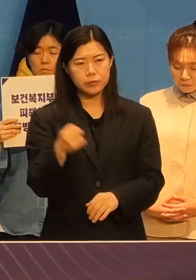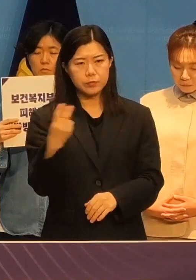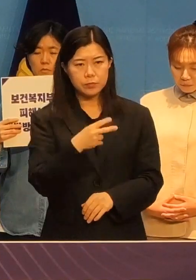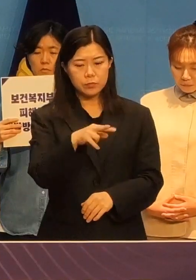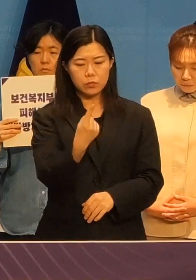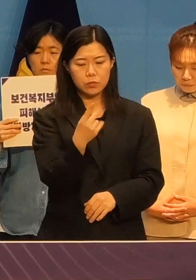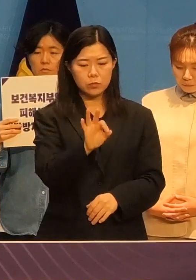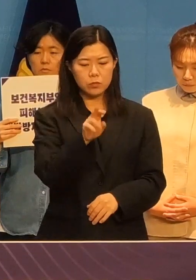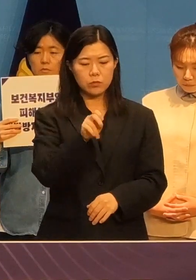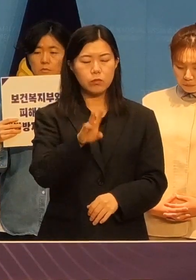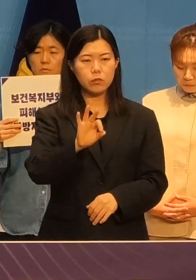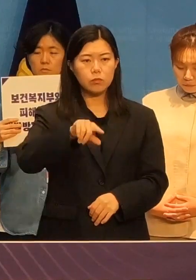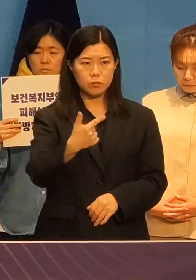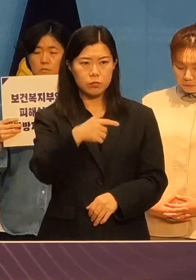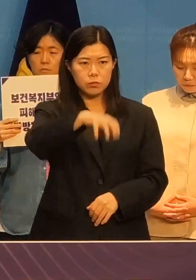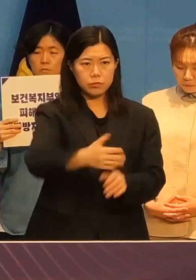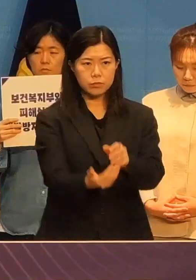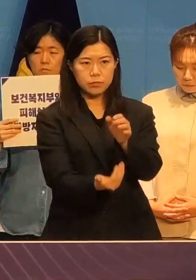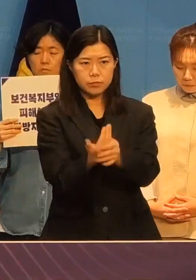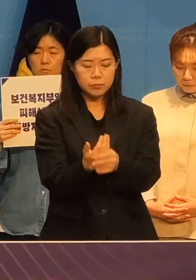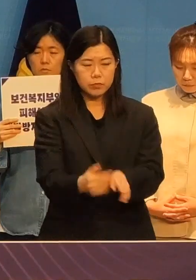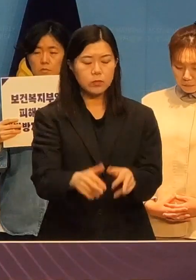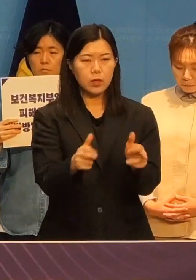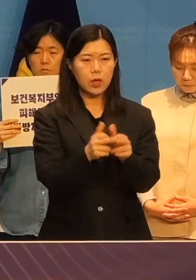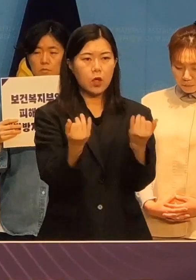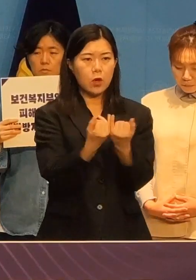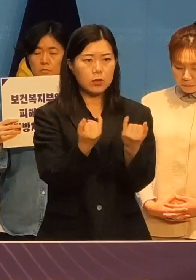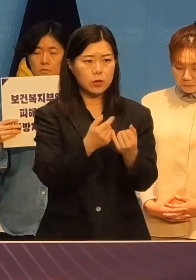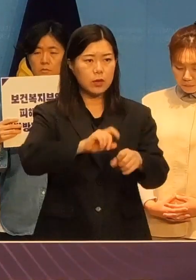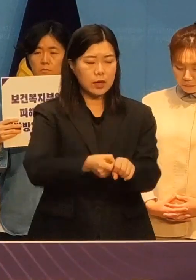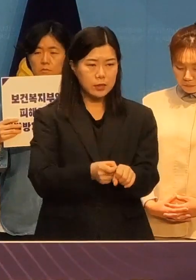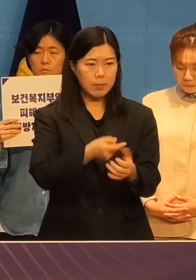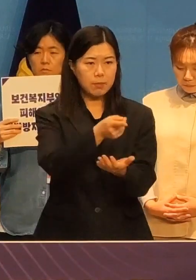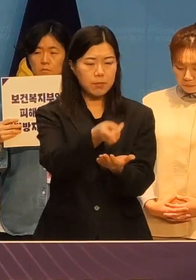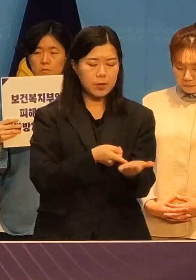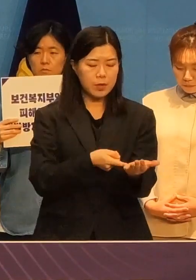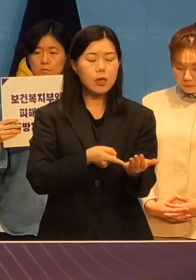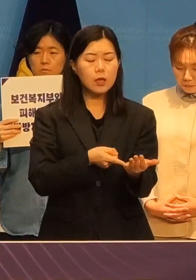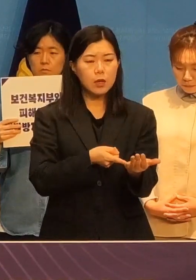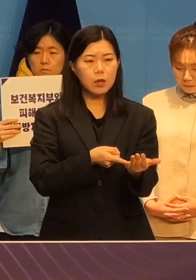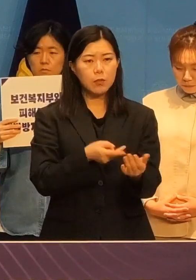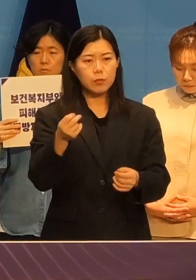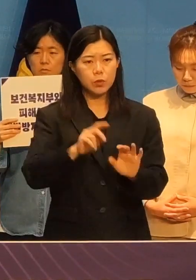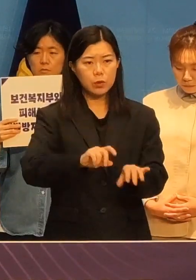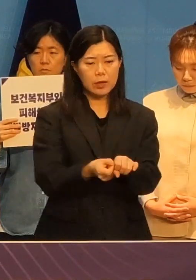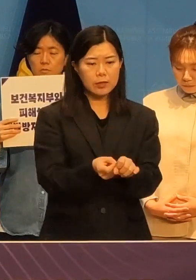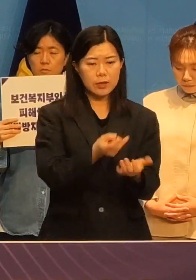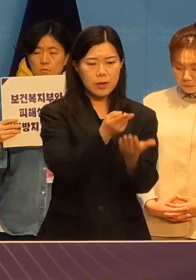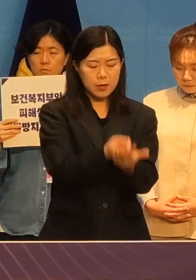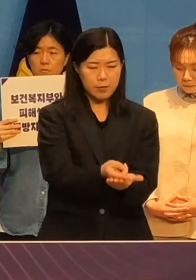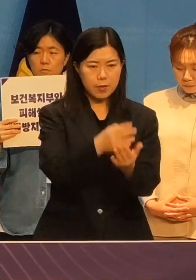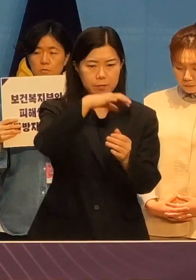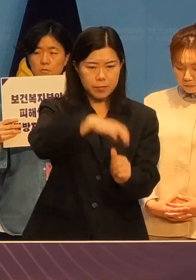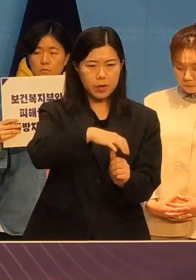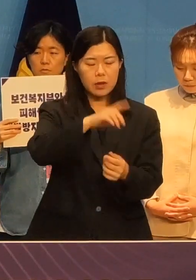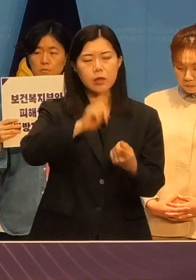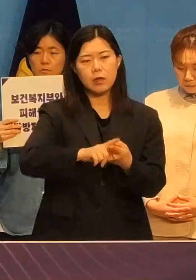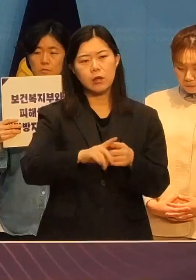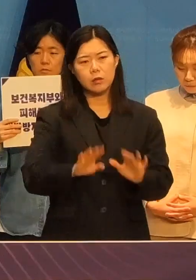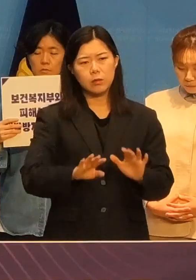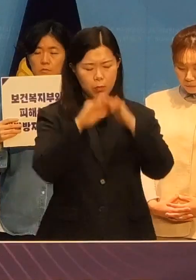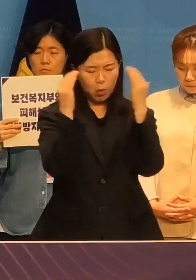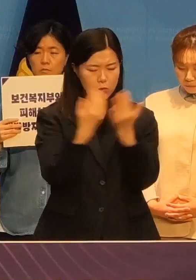동명원에서 벌어졌던 장애여성 강제피임시술과 강제입양 사실이 낱낱이 드러났습니다.